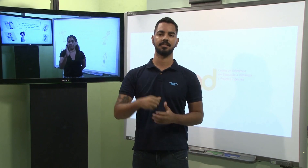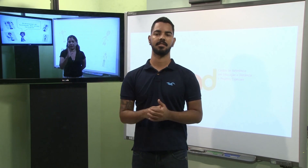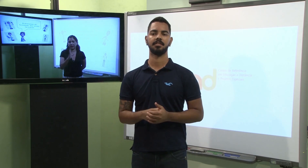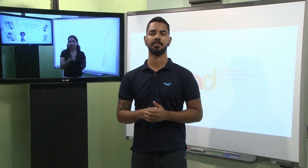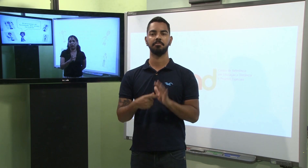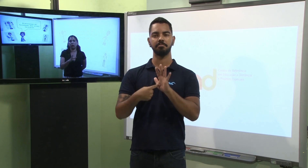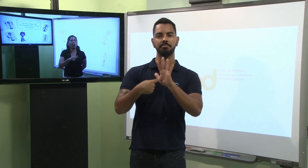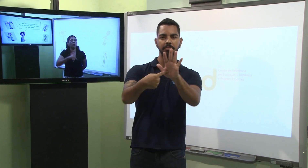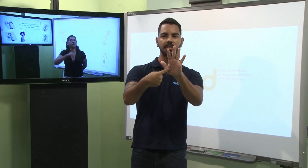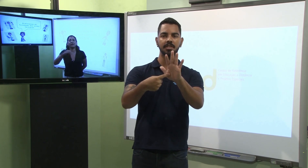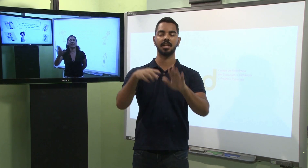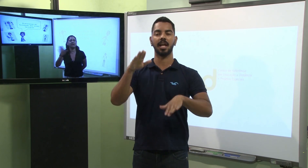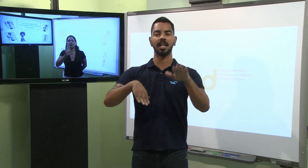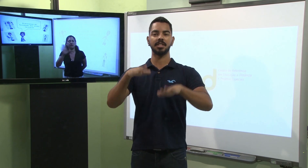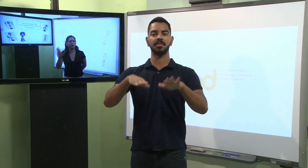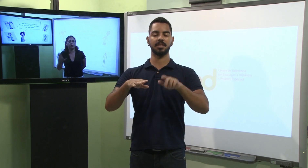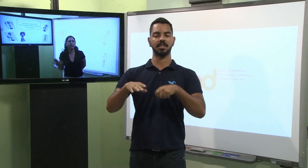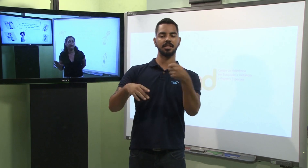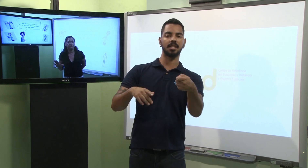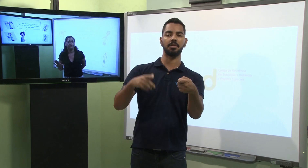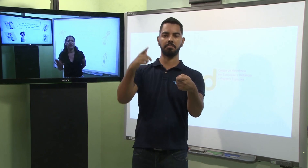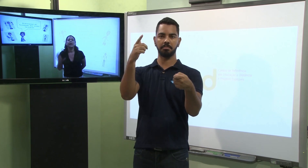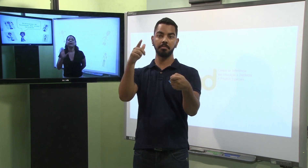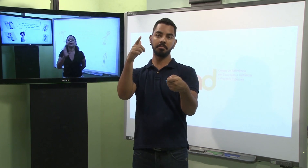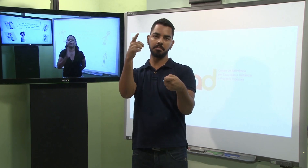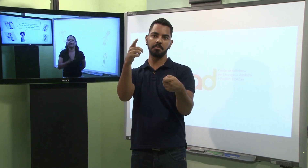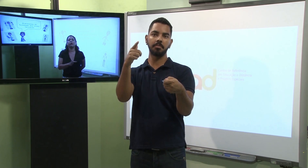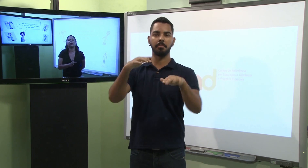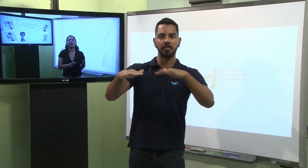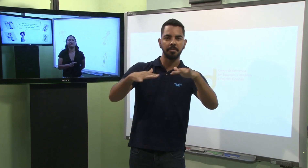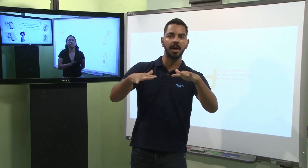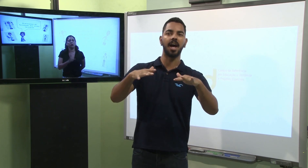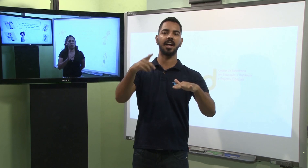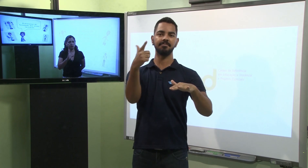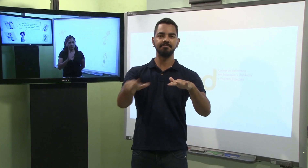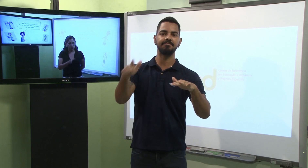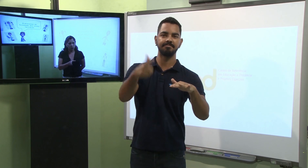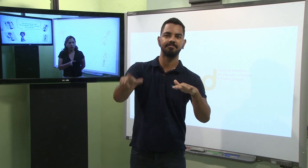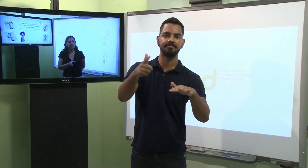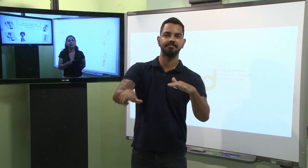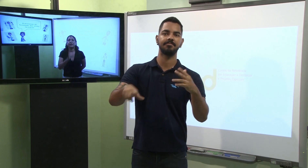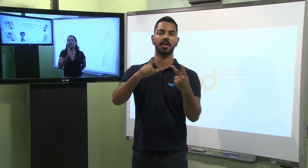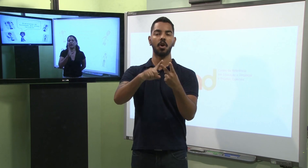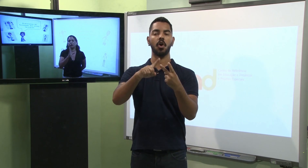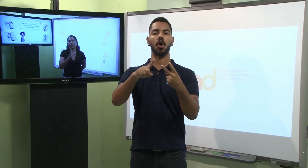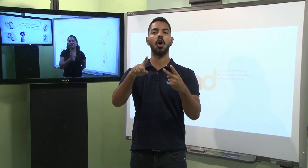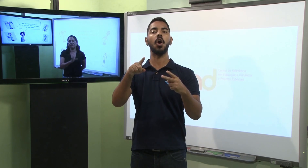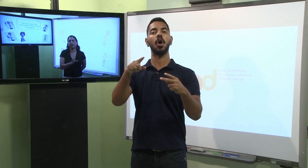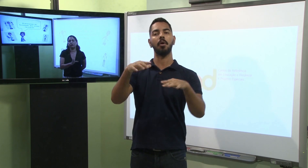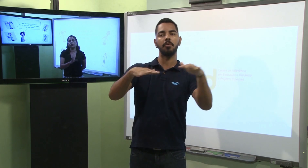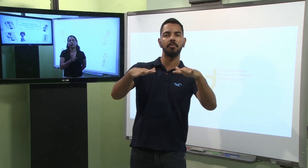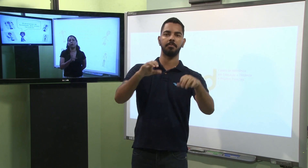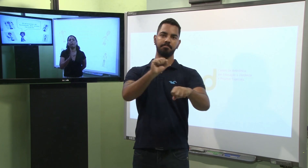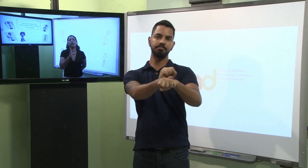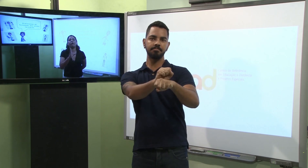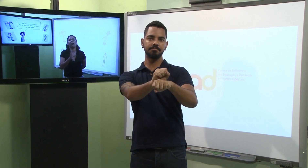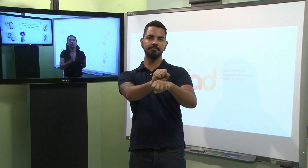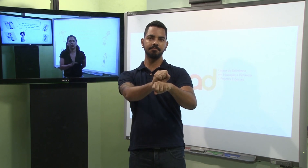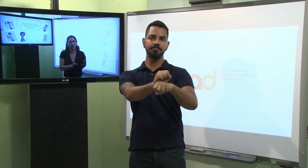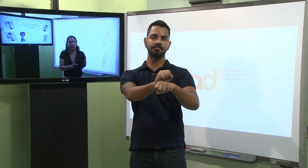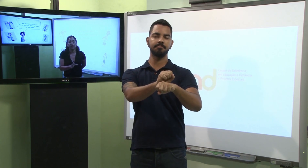frequência, repetição ou sustação desse movimento. Também a alteração de alguns pontos de articulação na